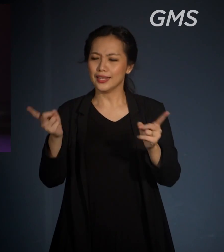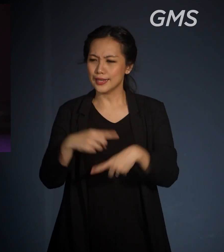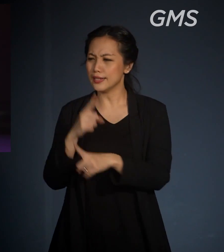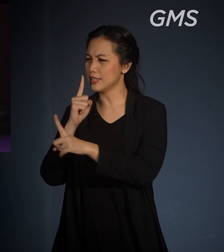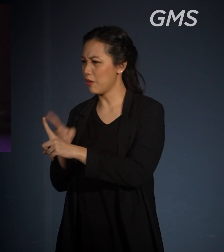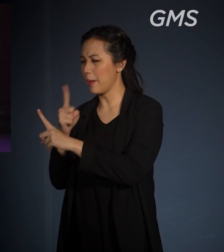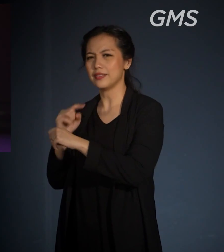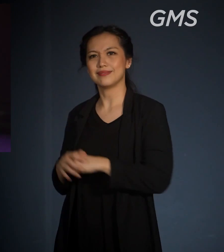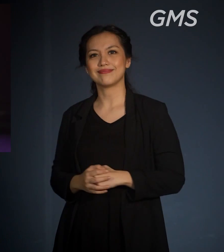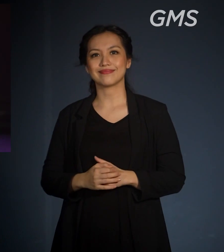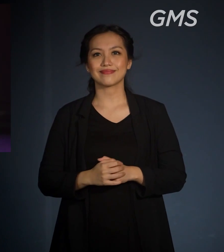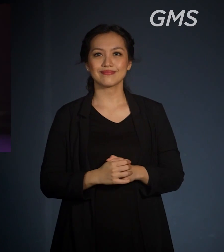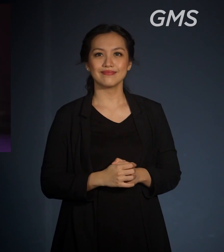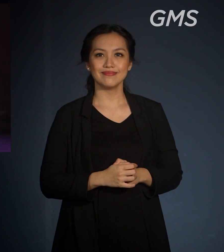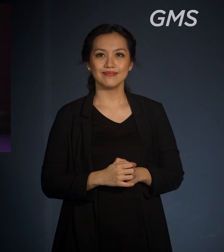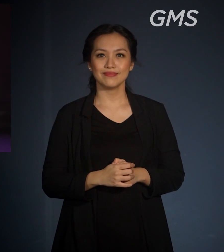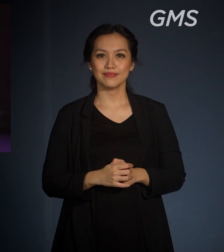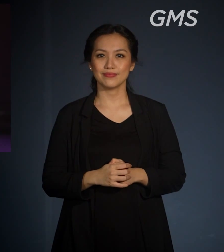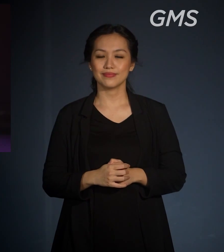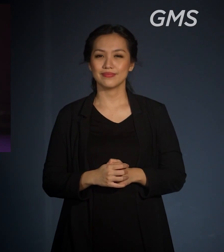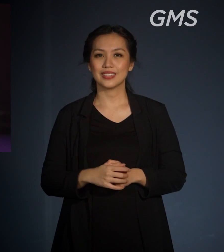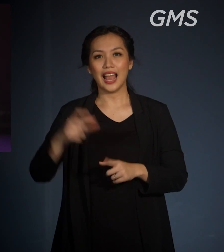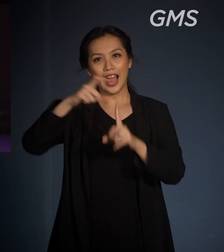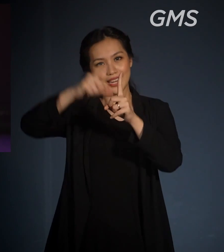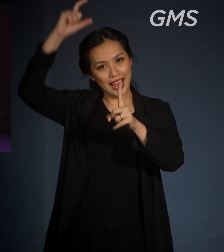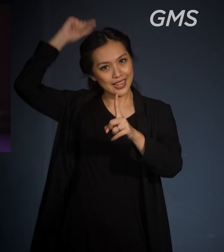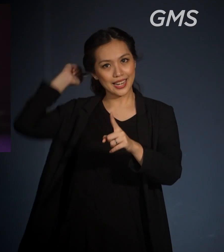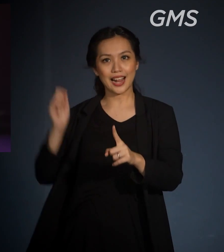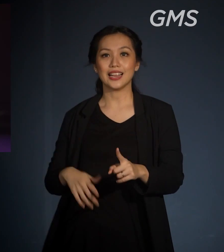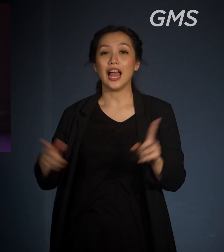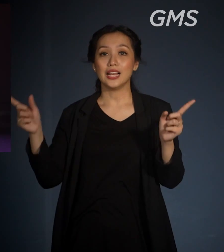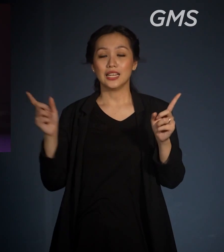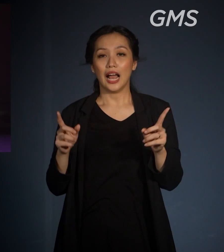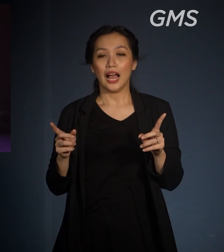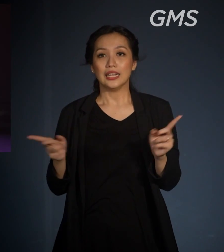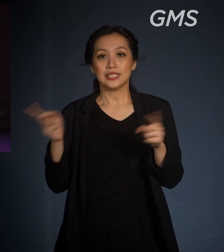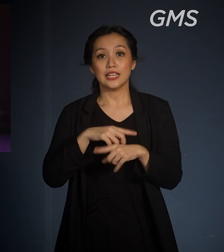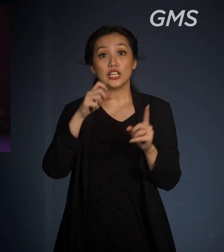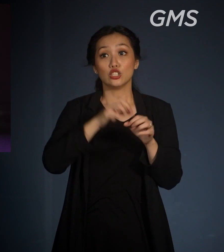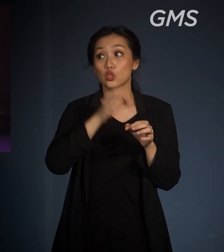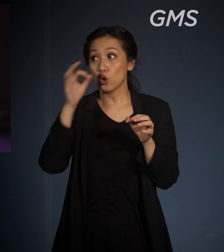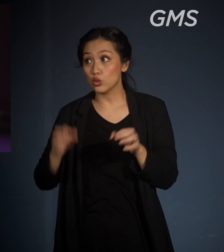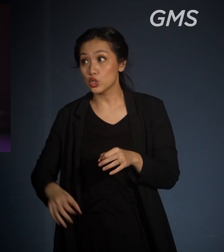mentalitas itu, saudara, dia menjadi jawaban besar, dia menjadi solusi. Saudara,